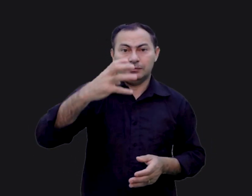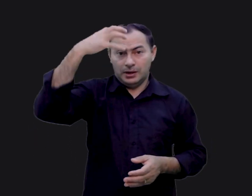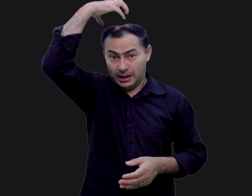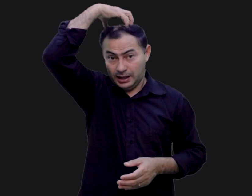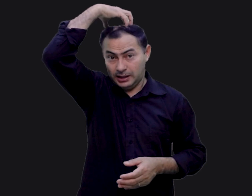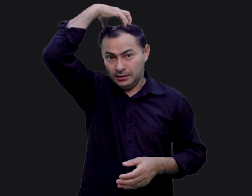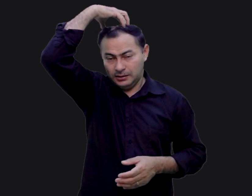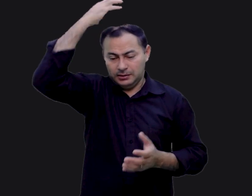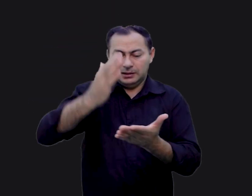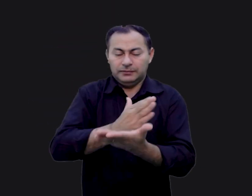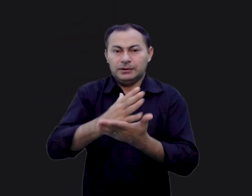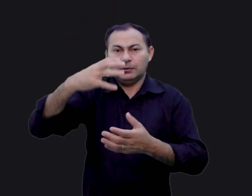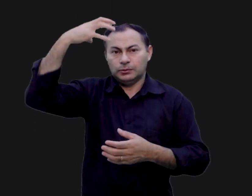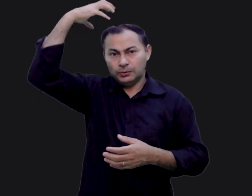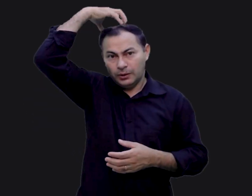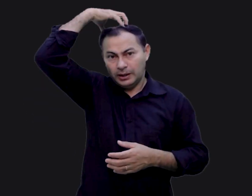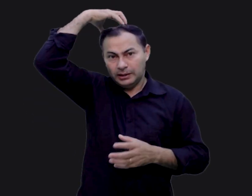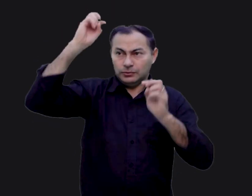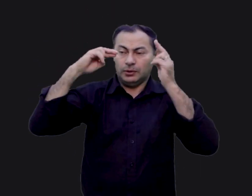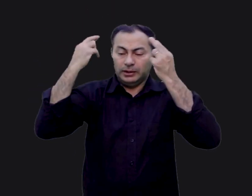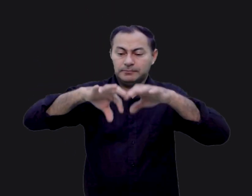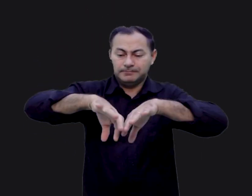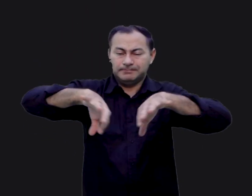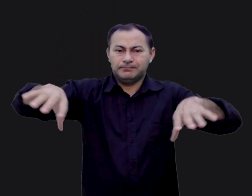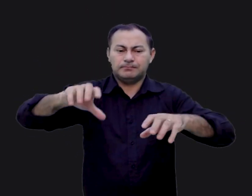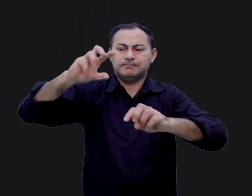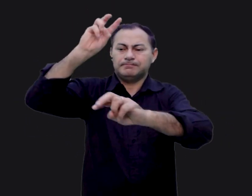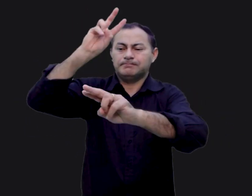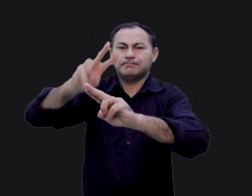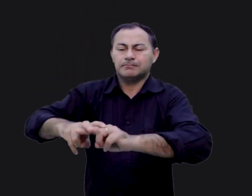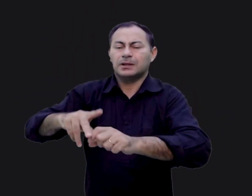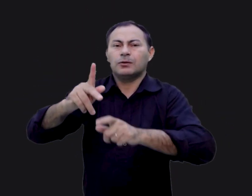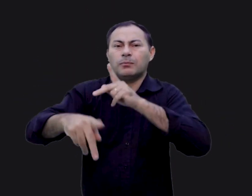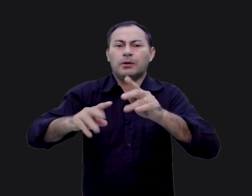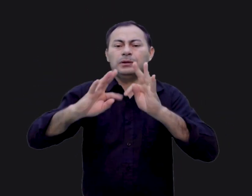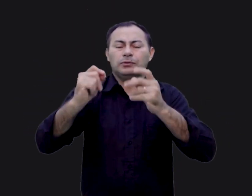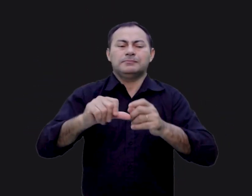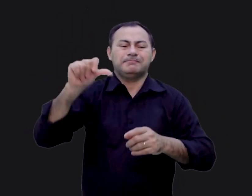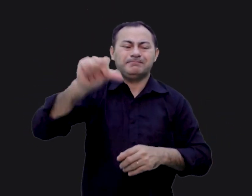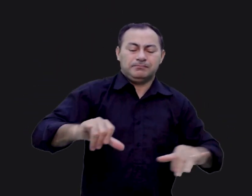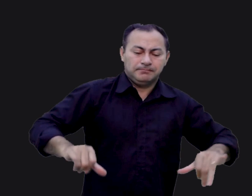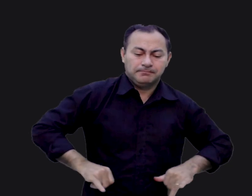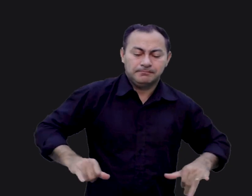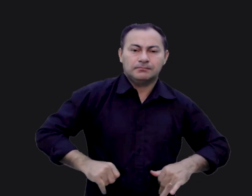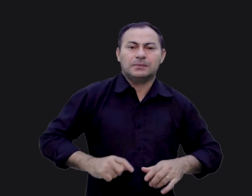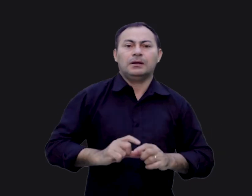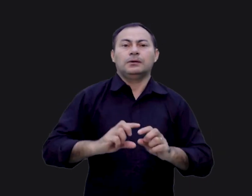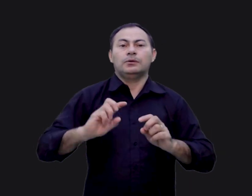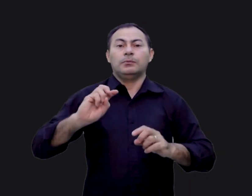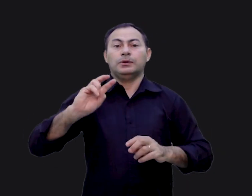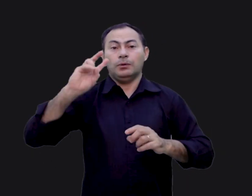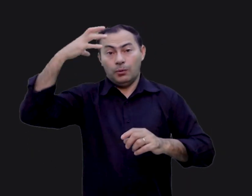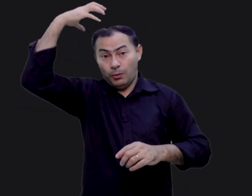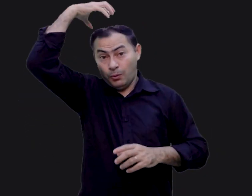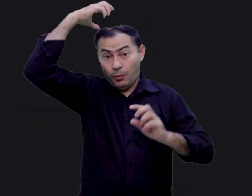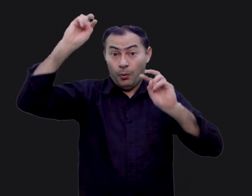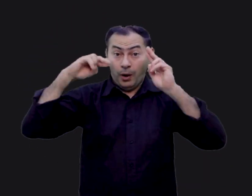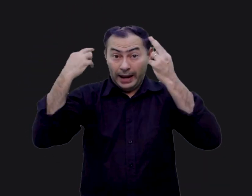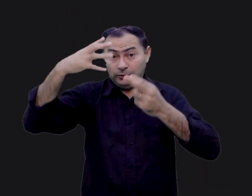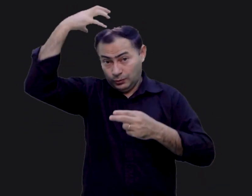2º Reis, a divisão do reino, a sua queda, o cativeiro do povo e toda a calamidade que vieram sobre o reino e que não